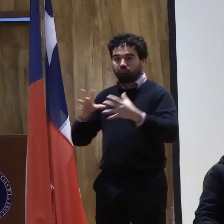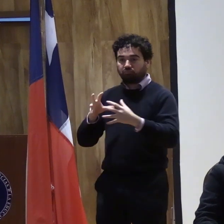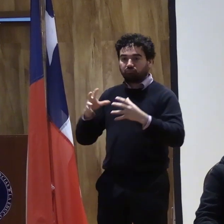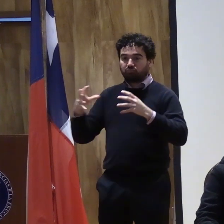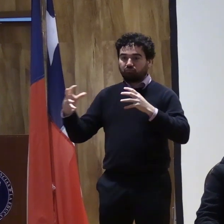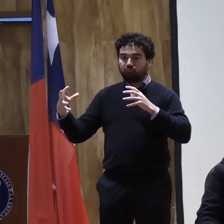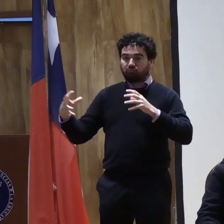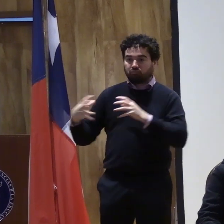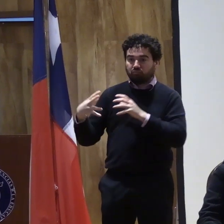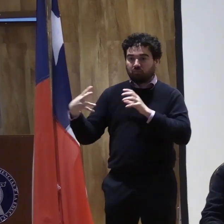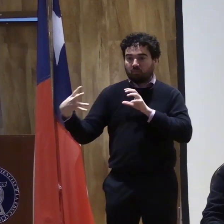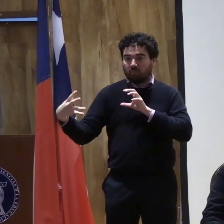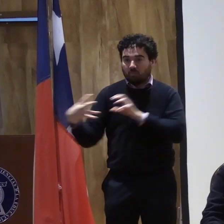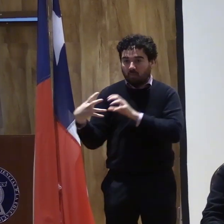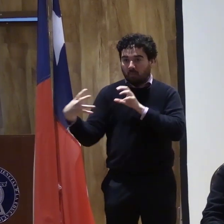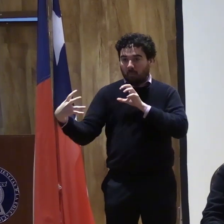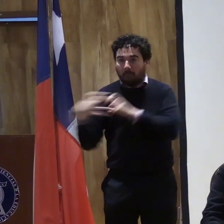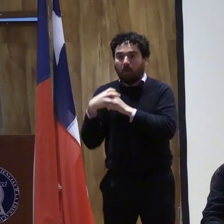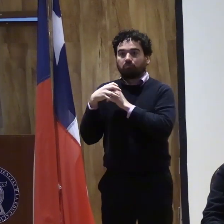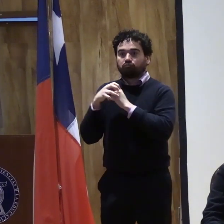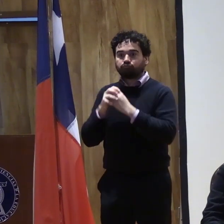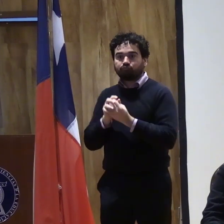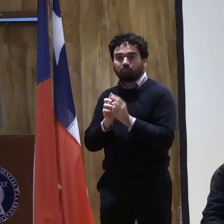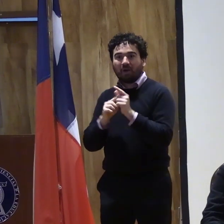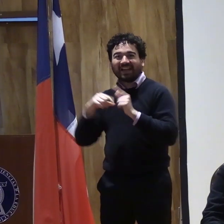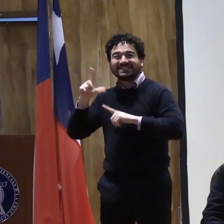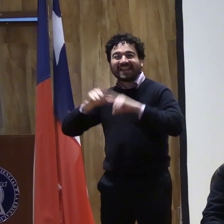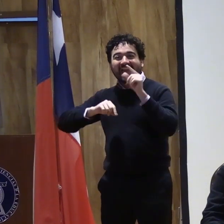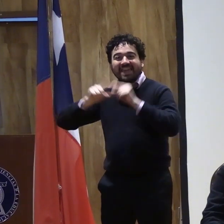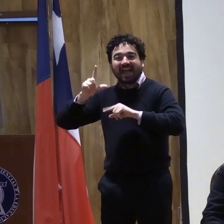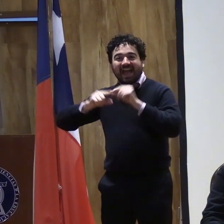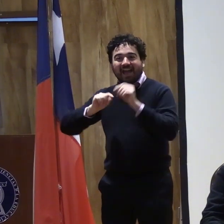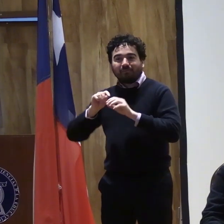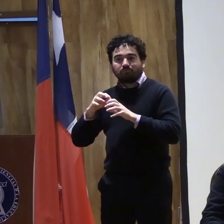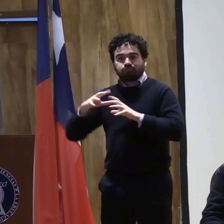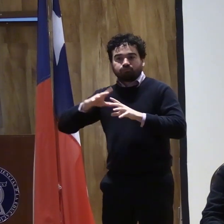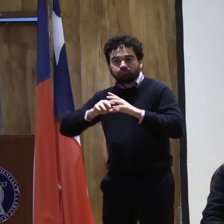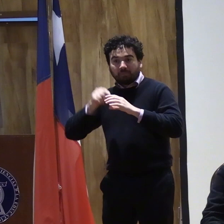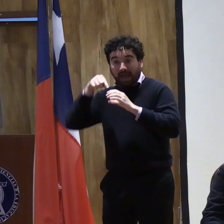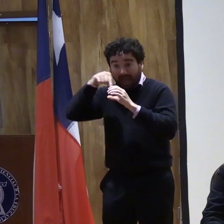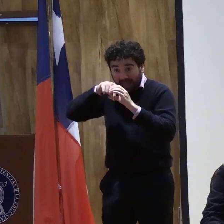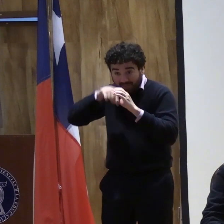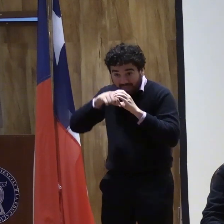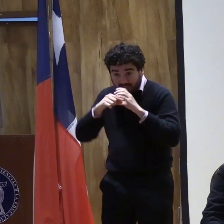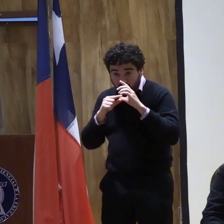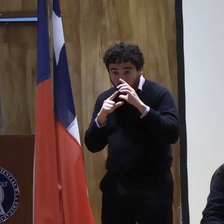empiezan a formar estrellas. Y las estrellas en su interior